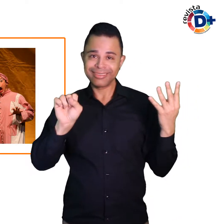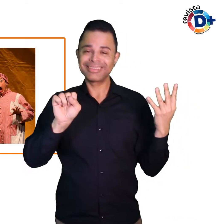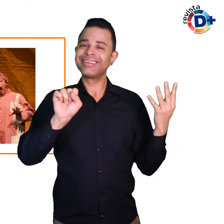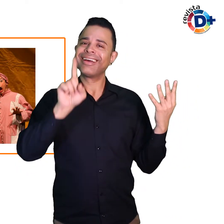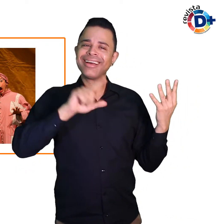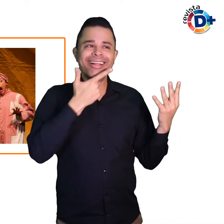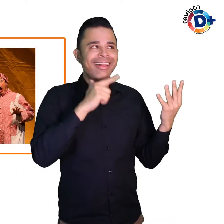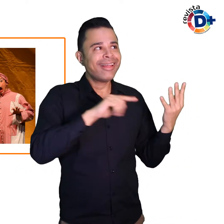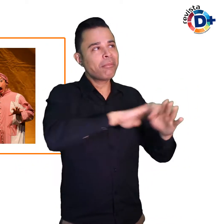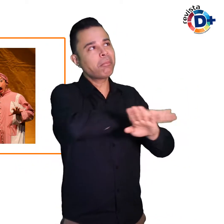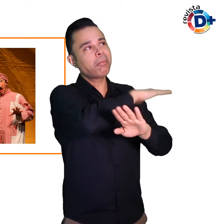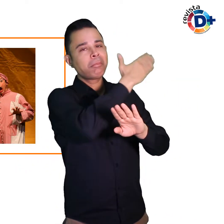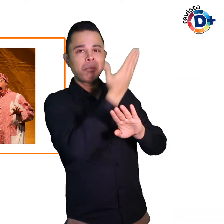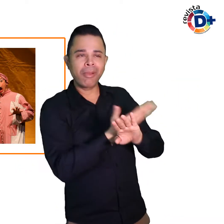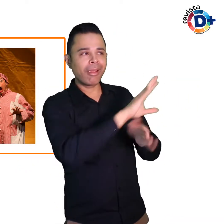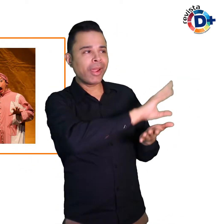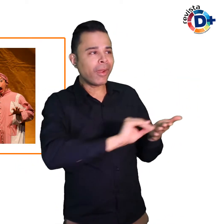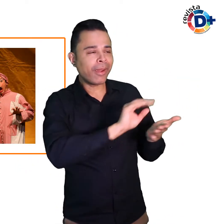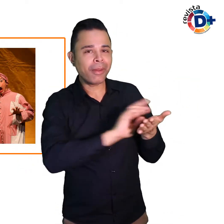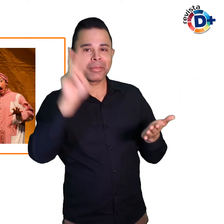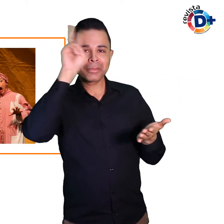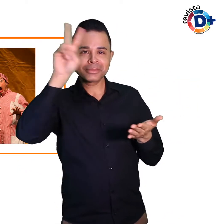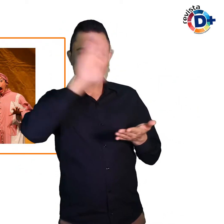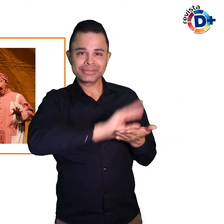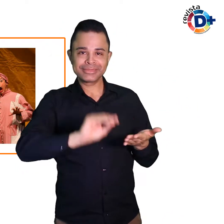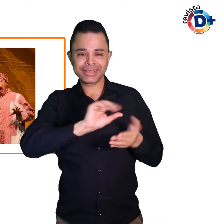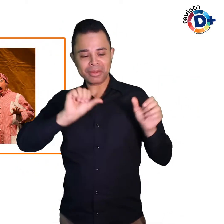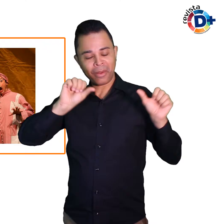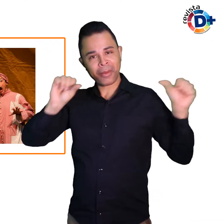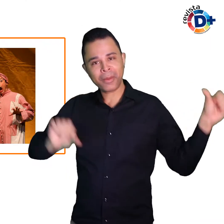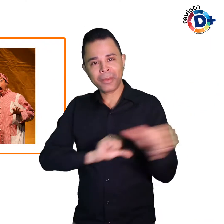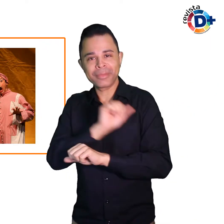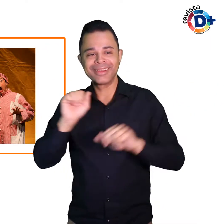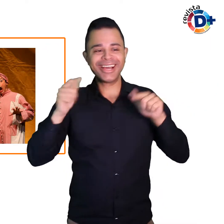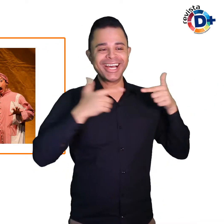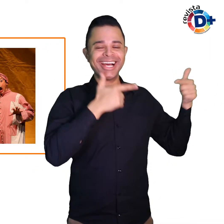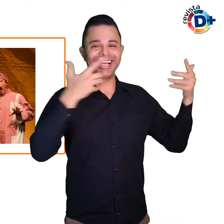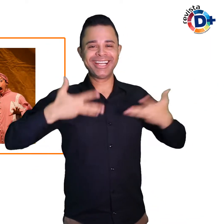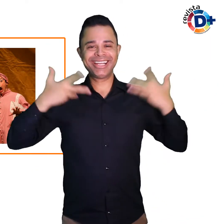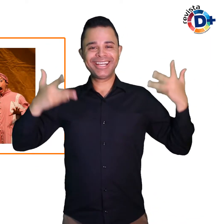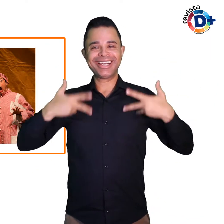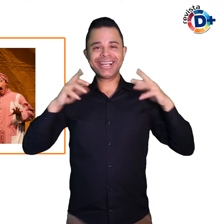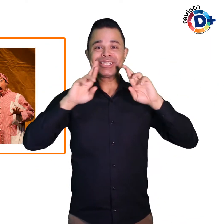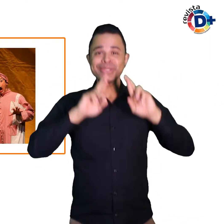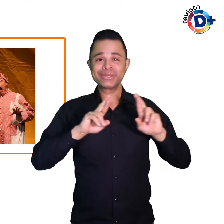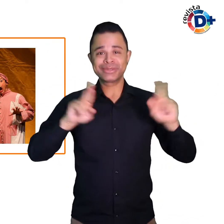divertido dia, desconstruindo a lógica cotidiana para dar espaço a um jeito diferente de encarar a vida.